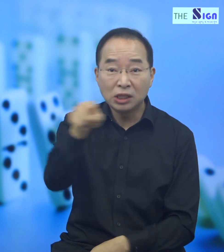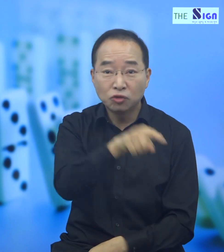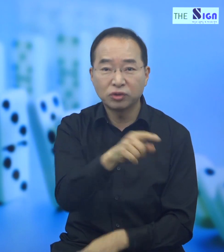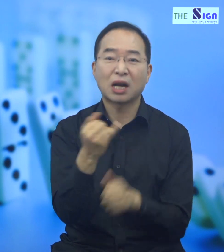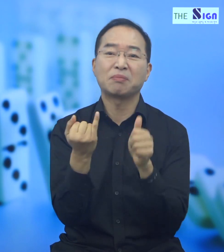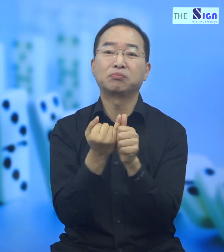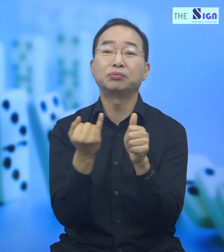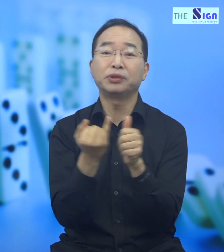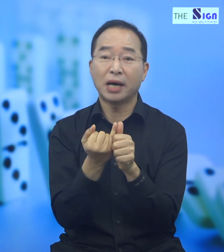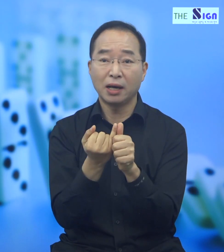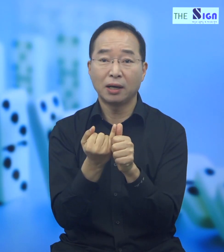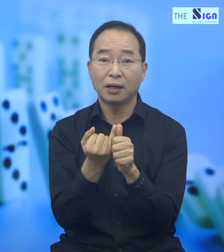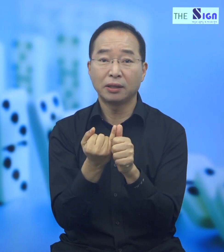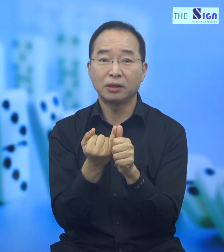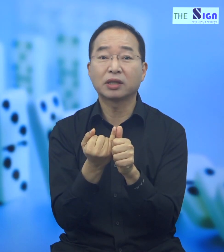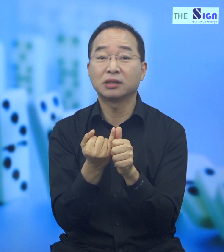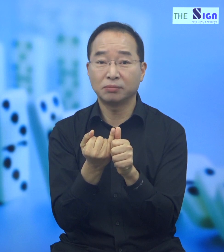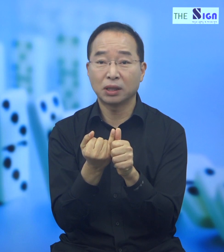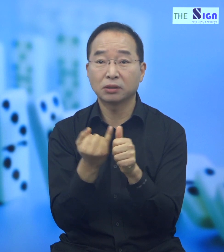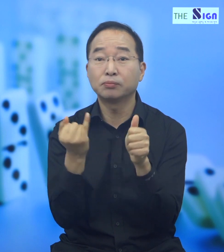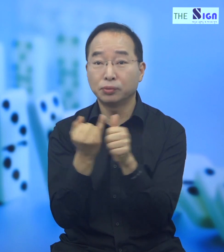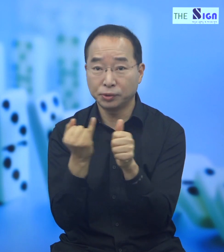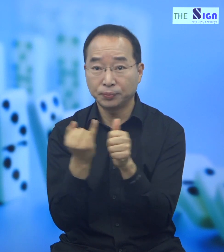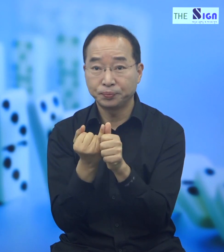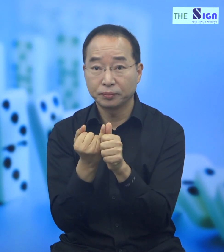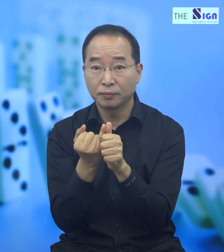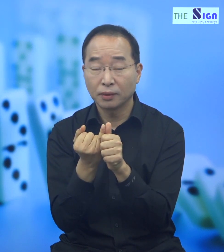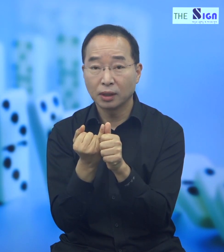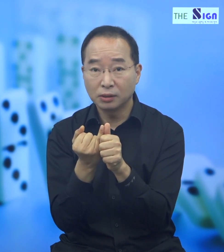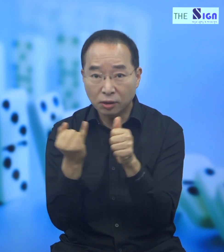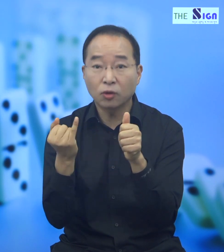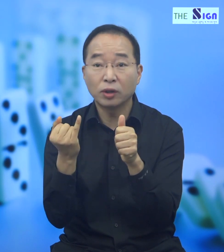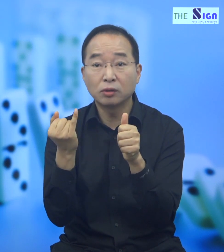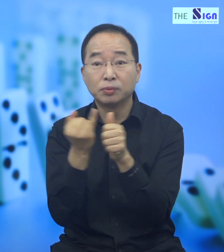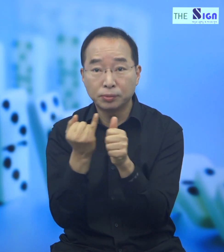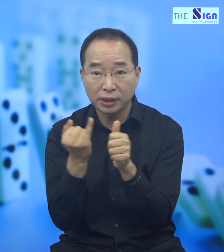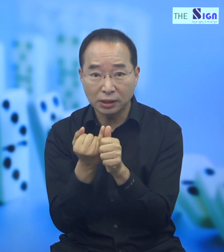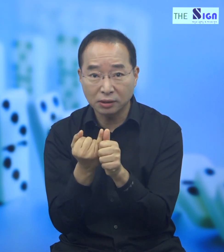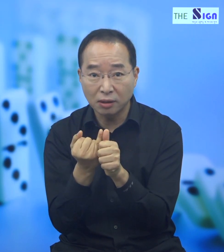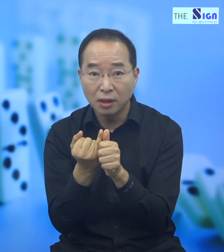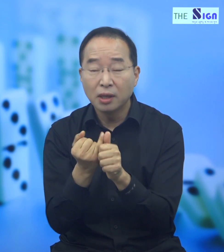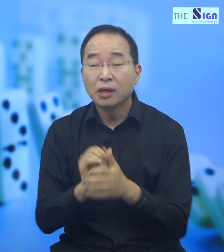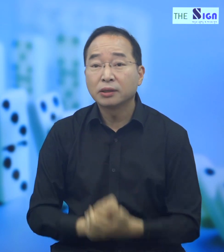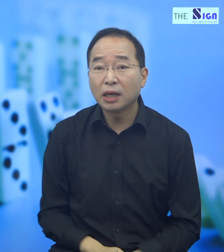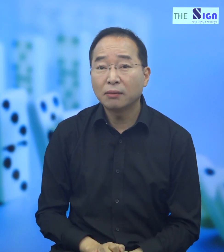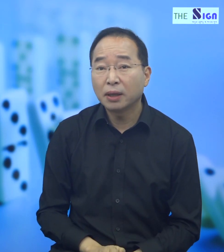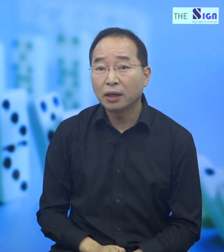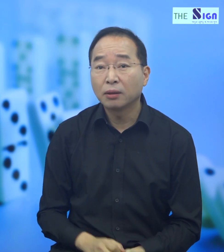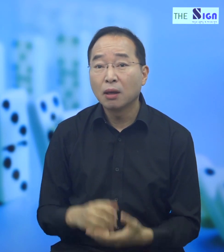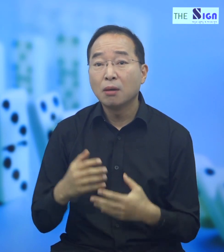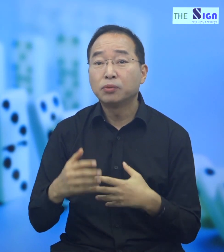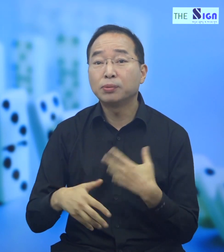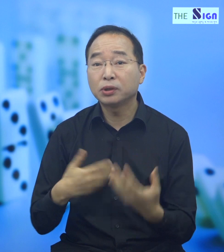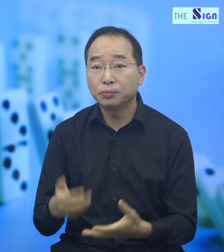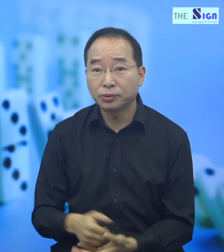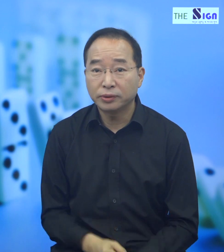두 사람이 부부야. 이렇게 씁니다. 그래서 부부. 그래서 결혼하고 부부가 됐어. 그 다음에 부부긴